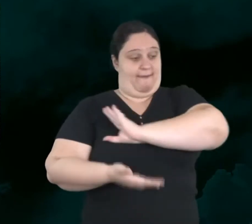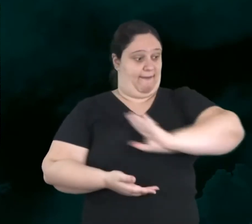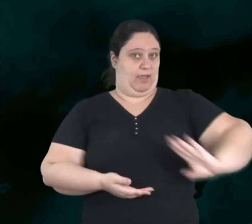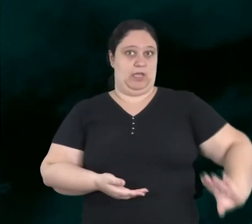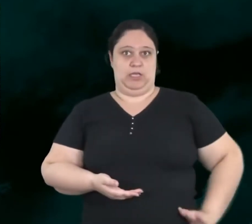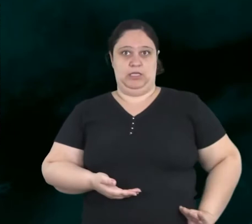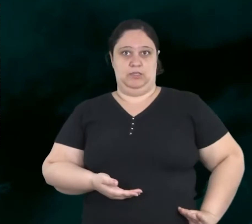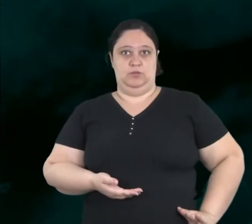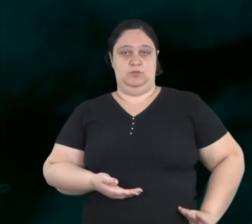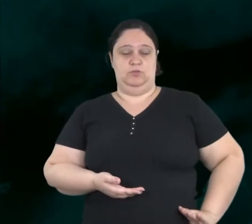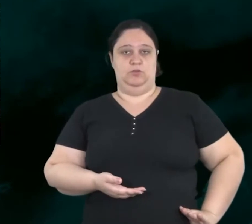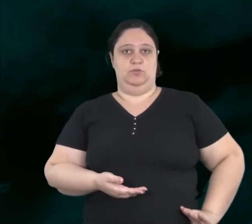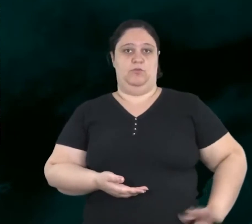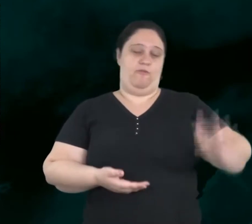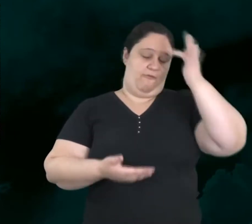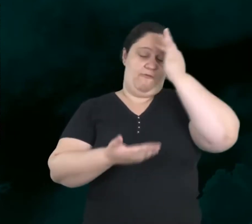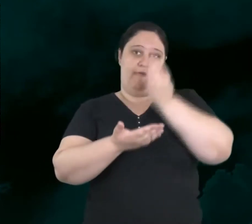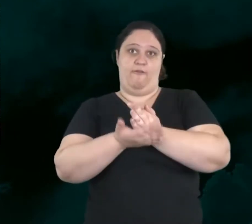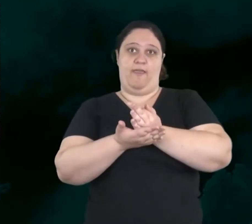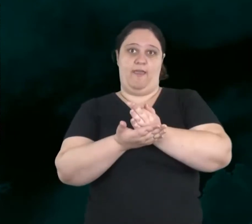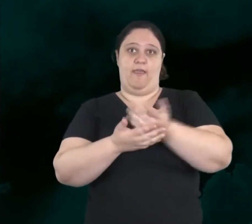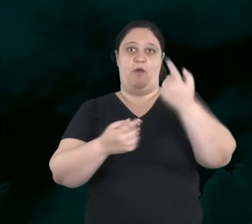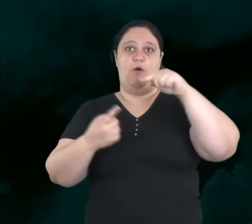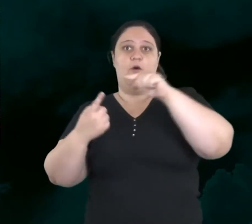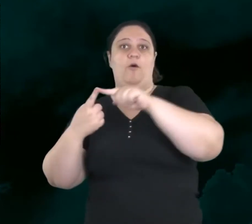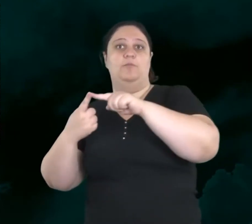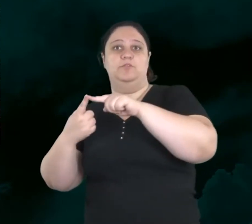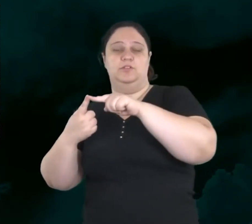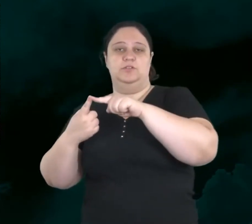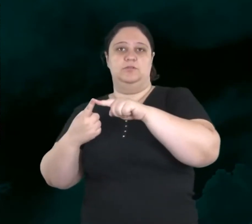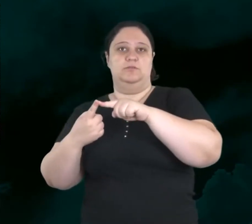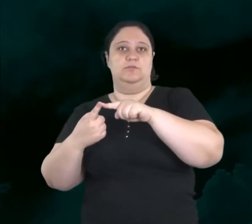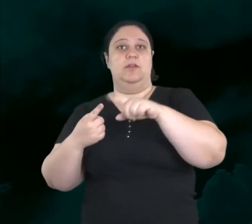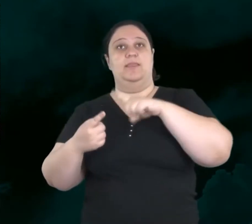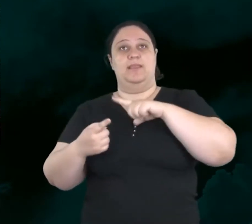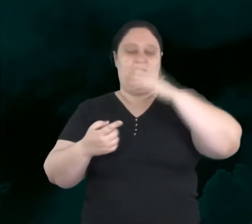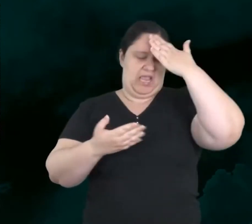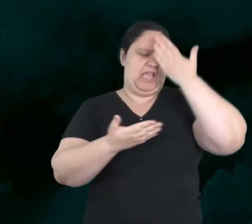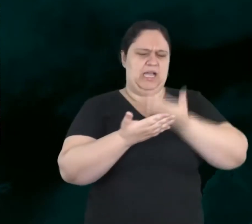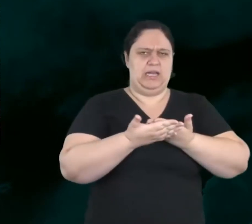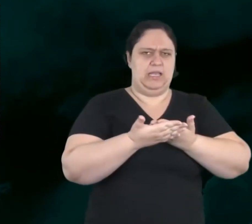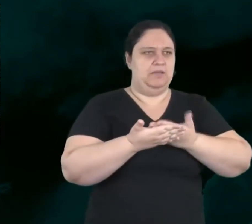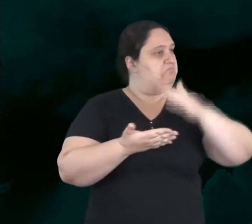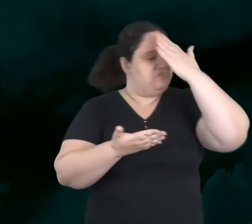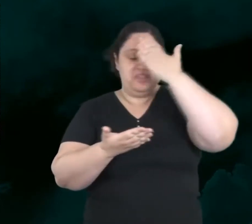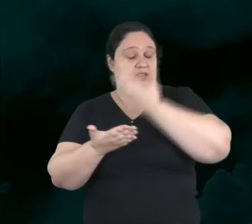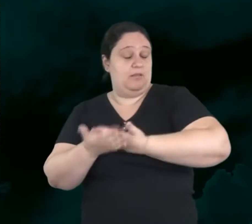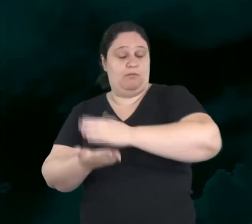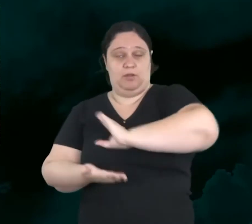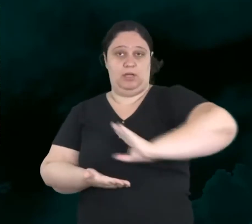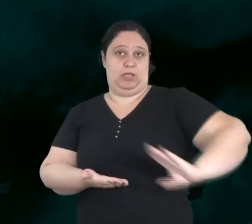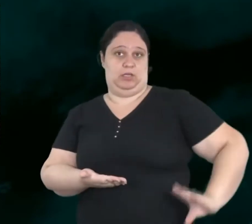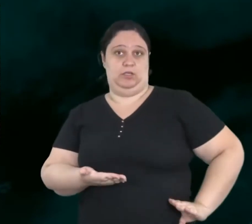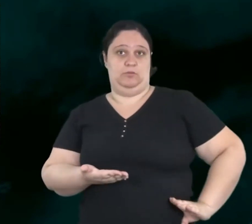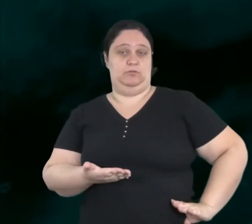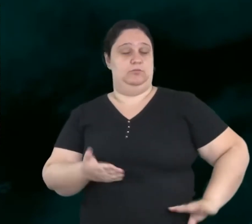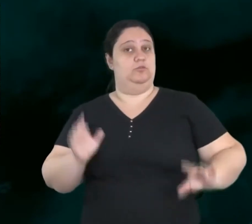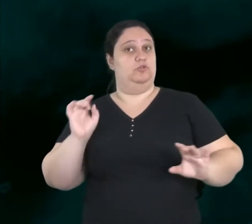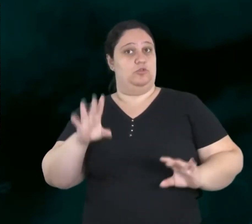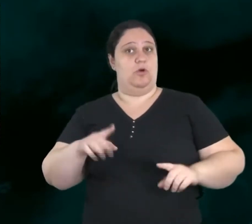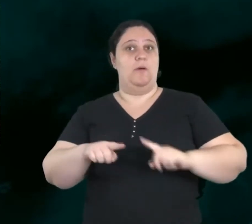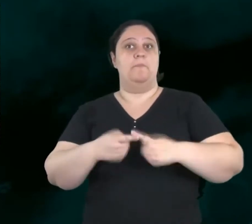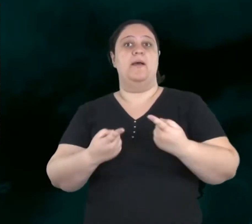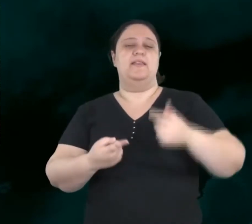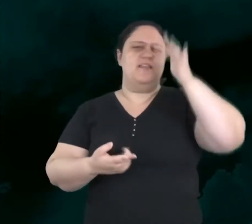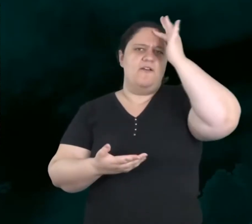fé objetiva. O homem crê ou não crê em Cristo, a fé existe nesse universo. Mas o que eu quero